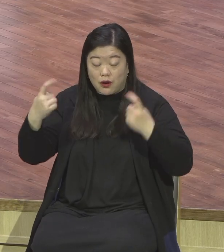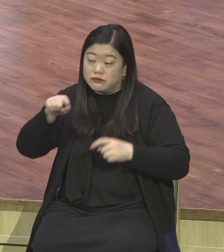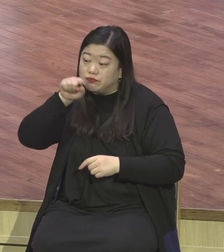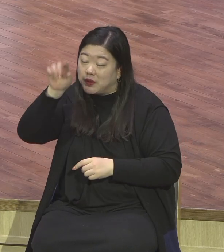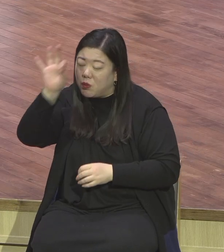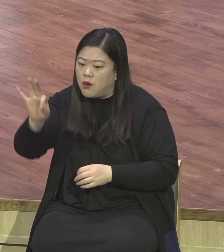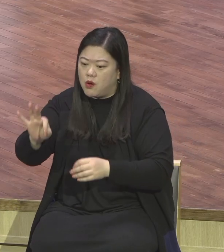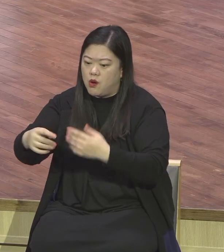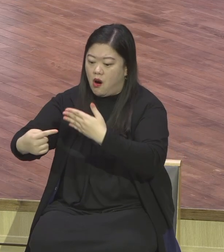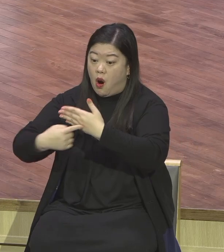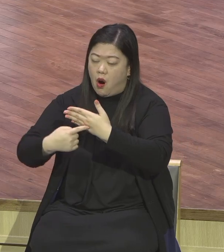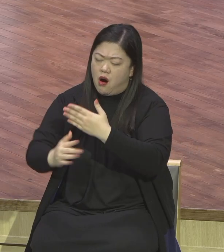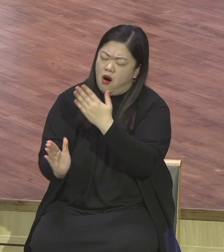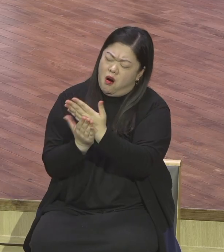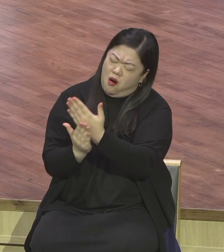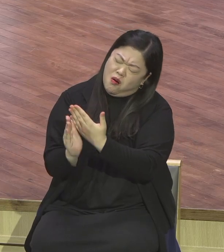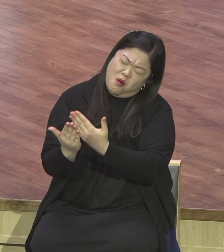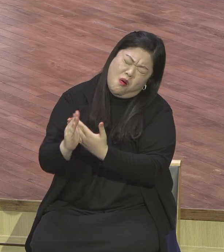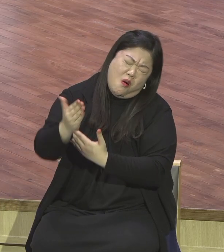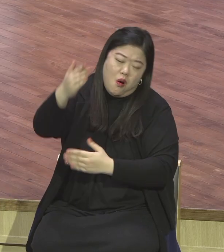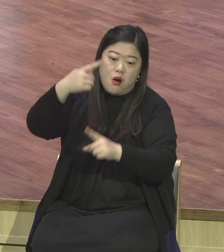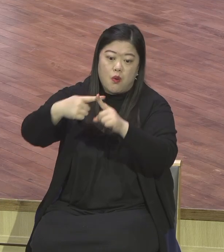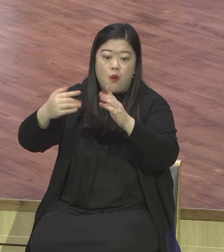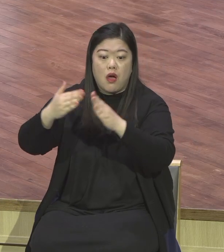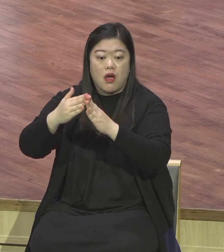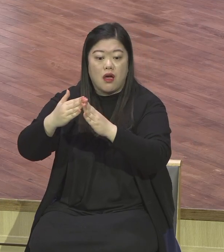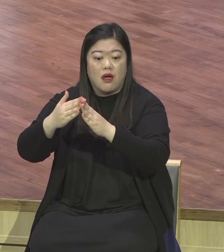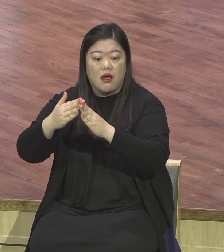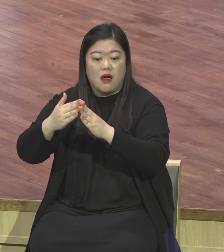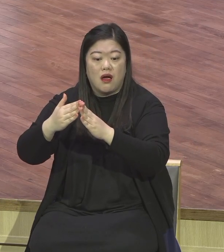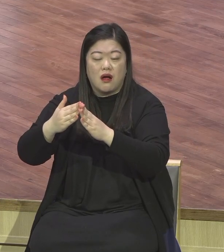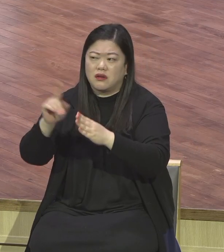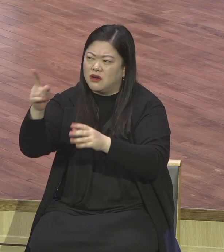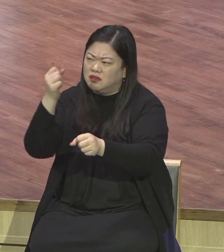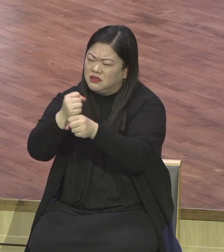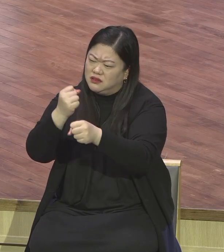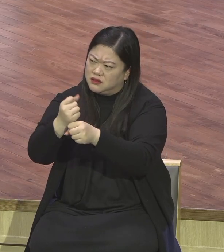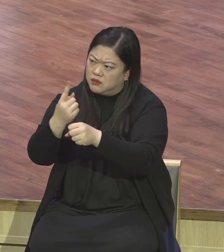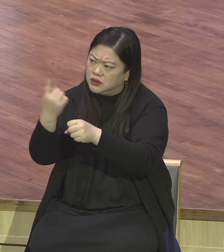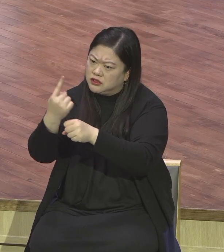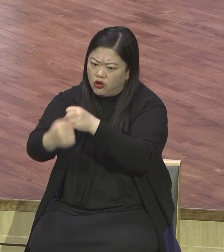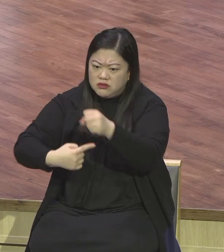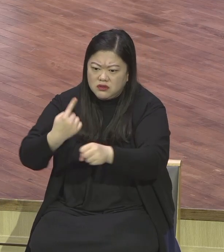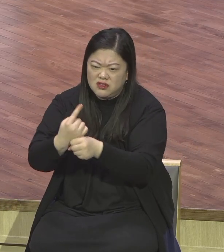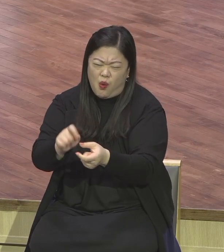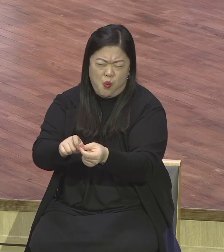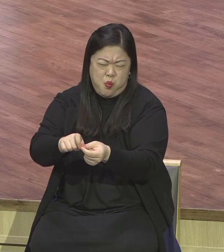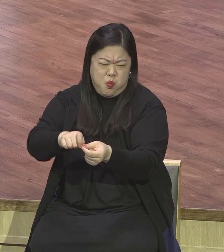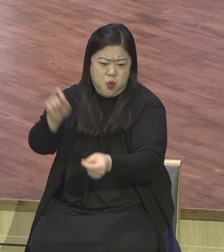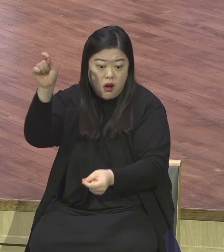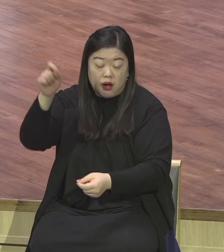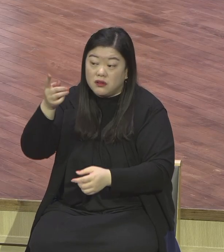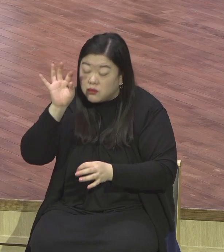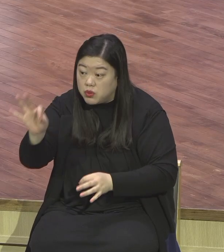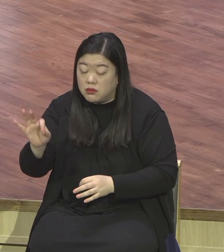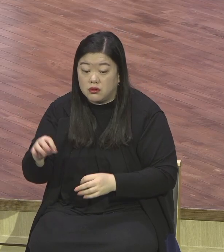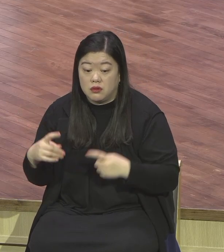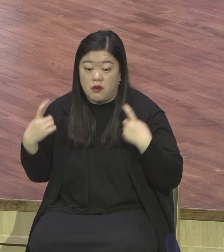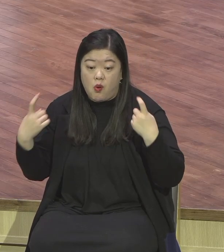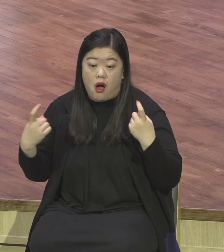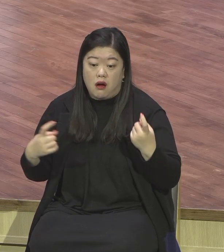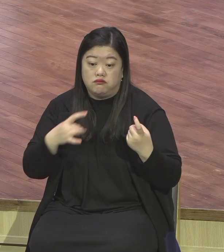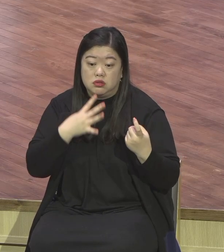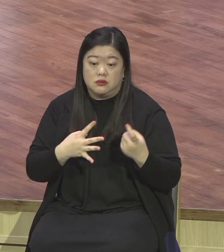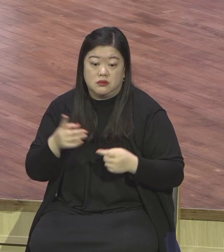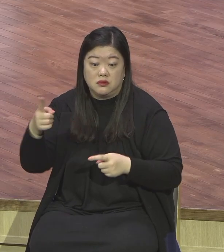구경하러 갑니다 이 성당들 옛날에 수천 년씩 되는 것 관광지가 되죠 관광지